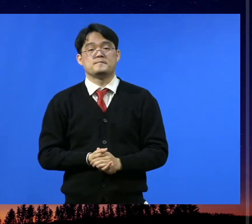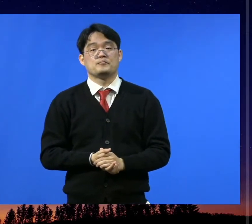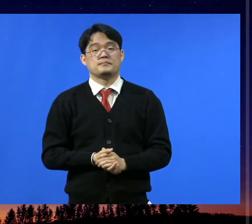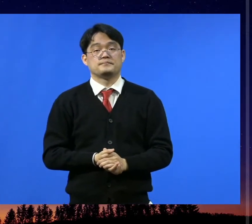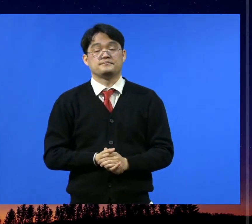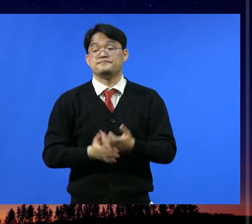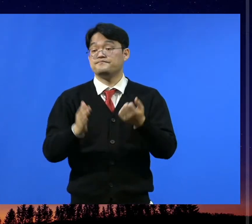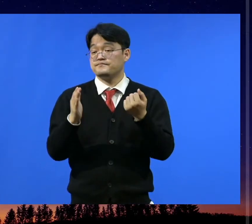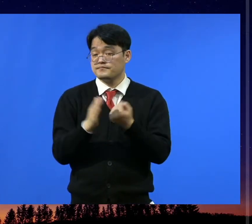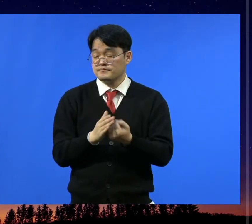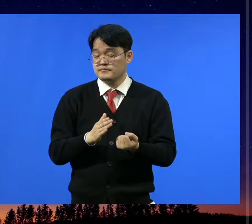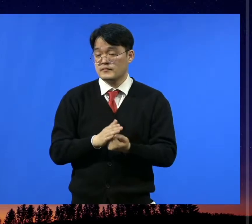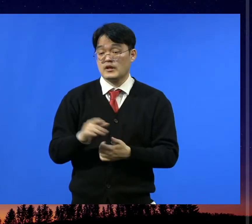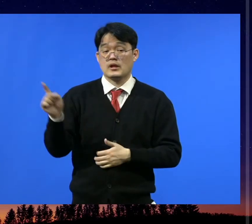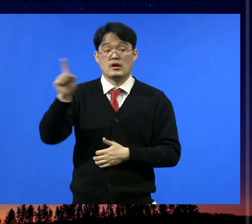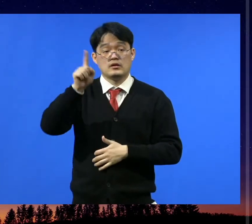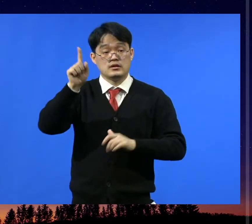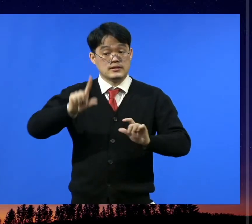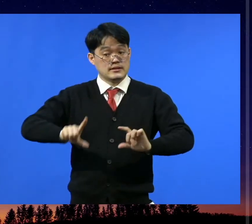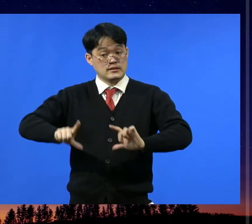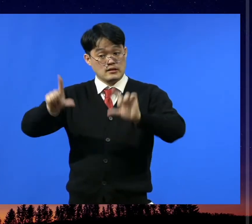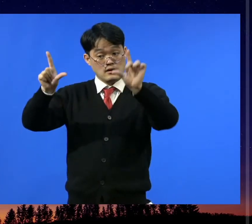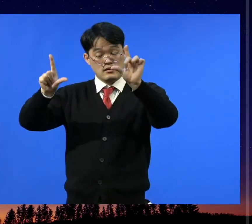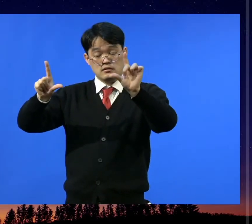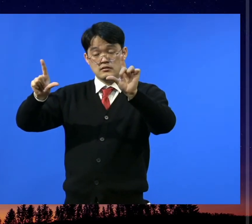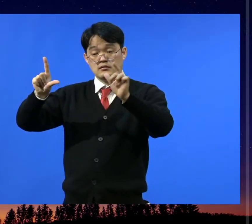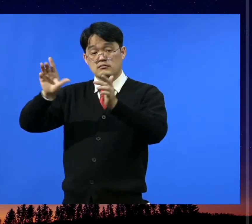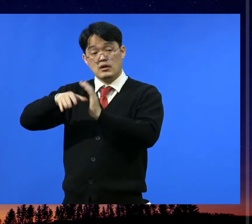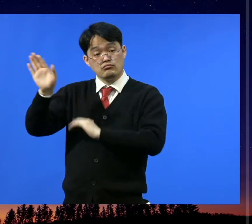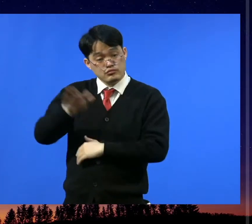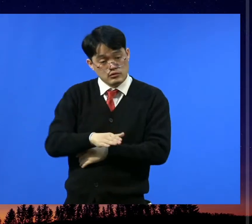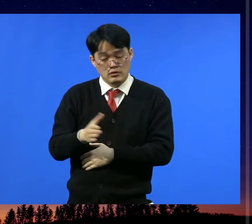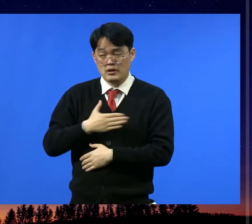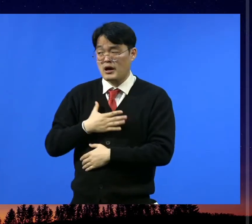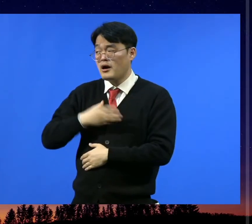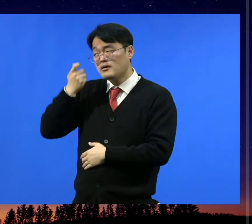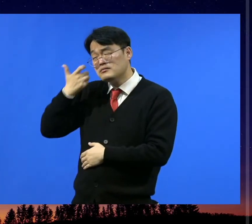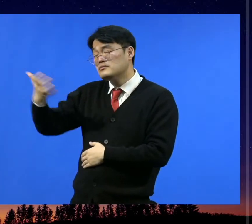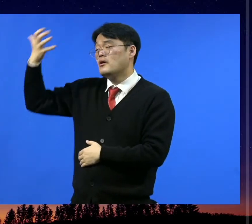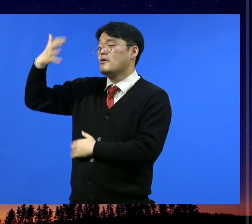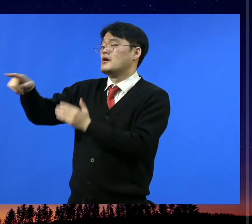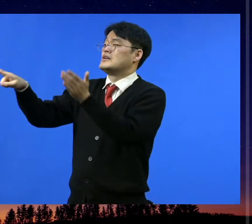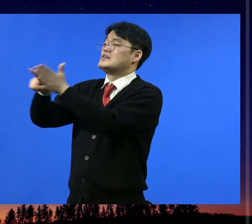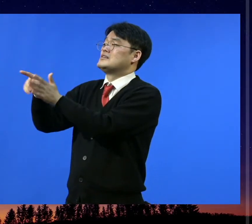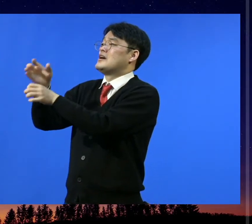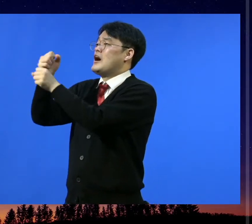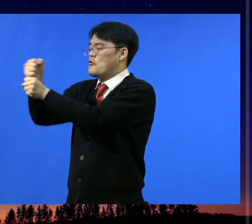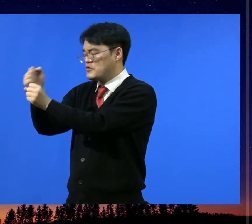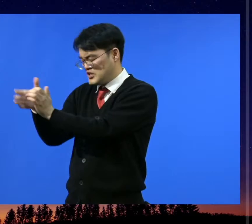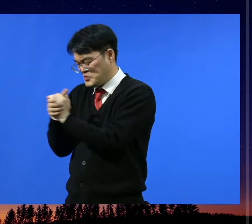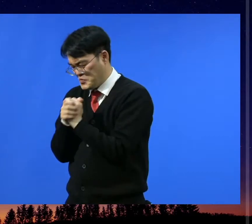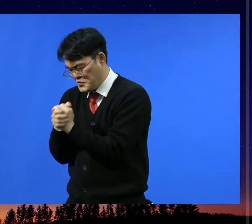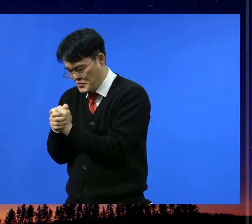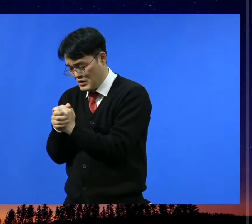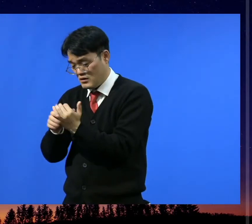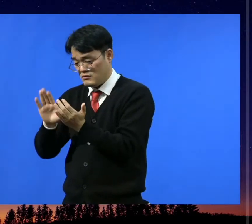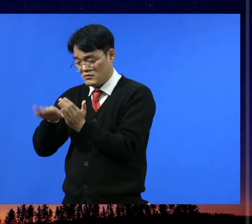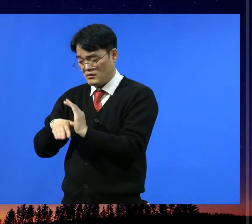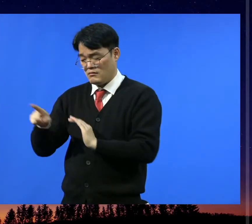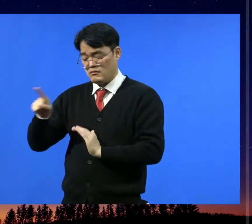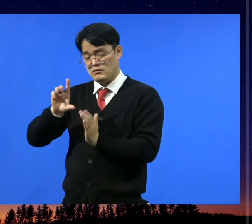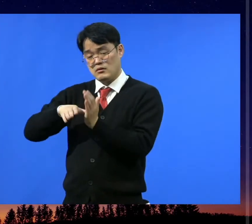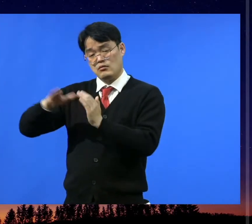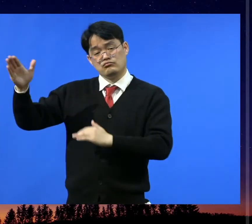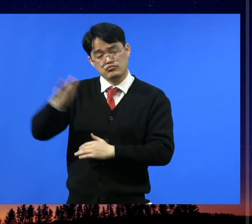그래서 어떤 날, 어떤 순간에서부터인가 내가 성령을 의지하고 기도를 하는데 어느 순간부터